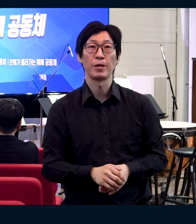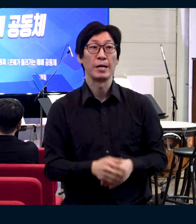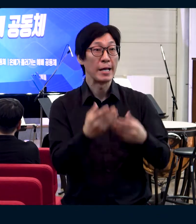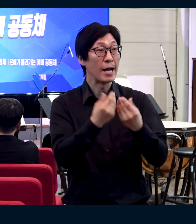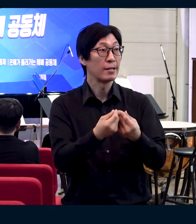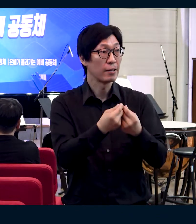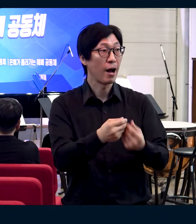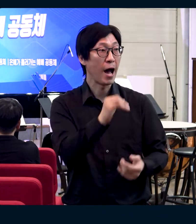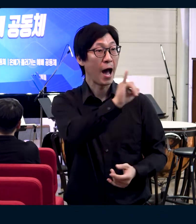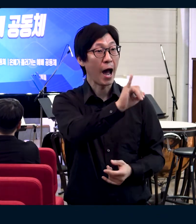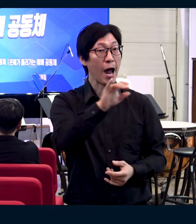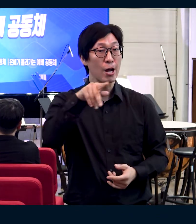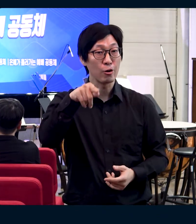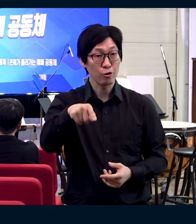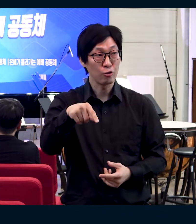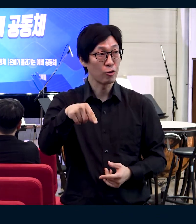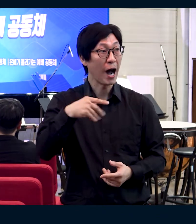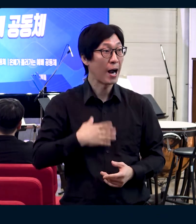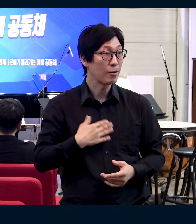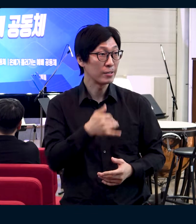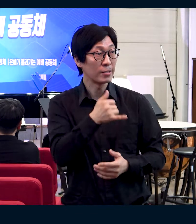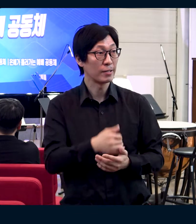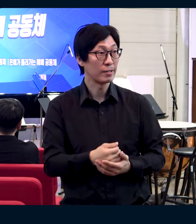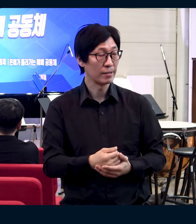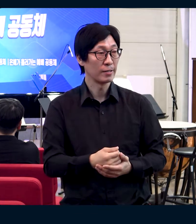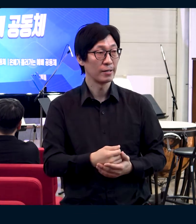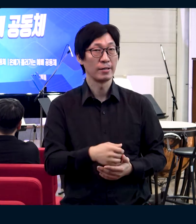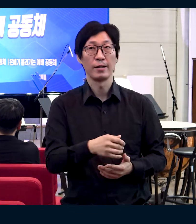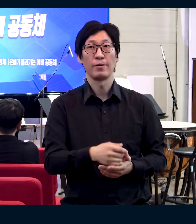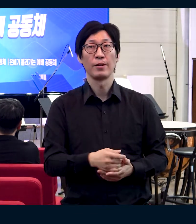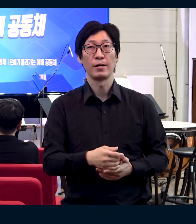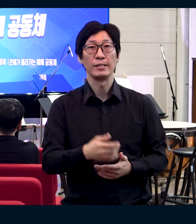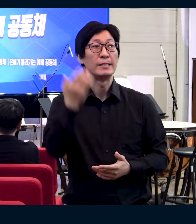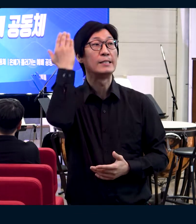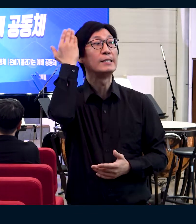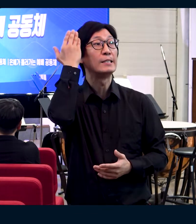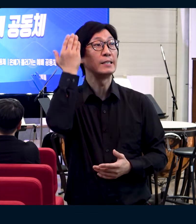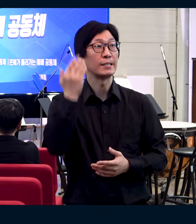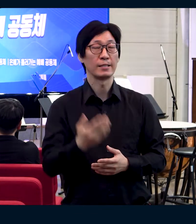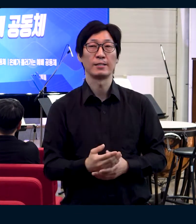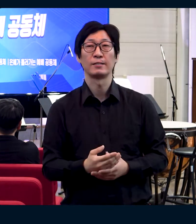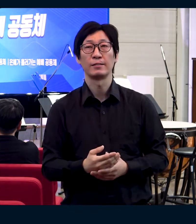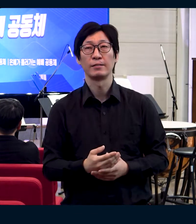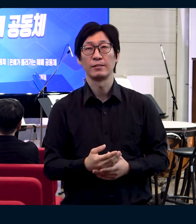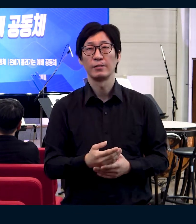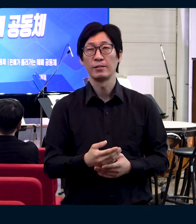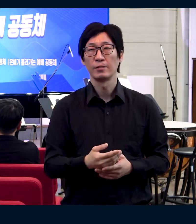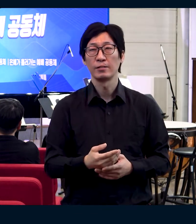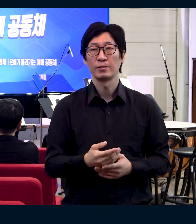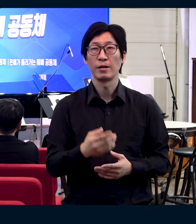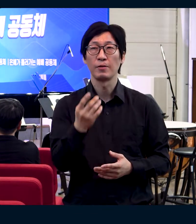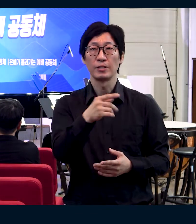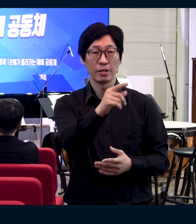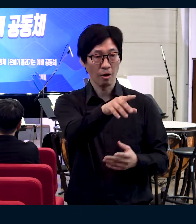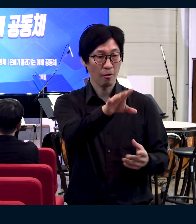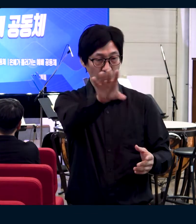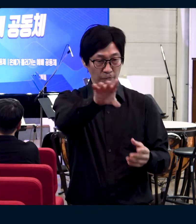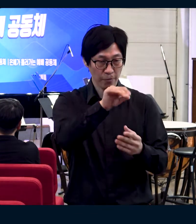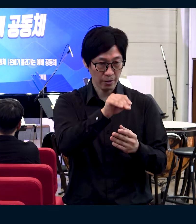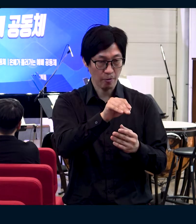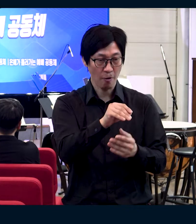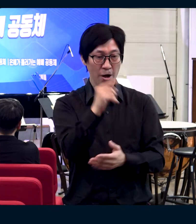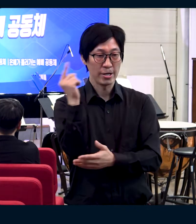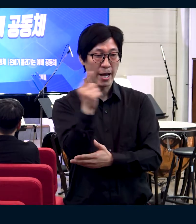Intelligence Quotient라고 하는 IQ라는 말, 그것을 갖다가 패러디해서 그 IQ 대신에